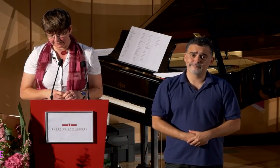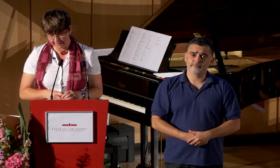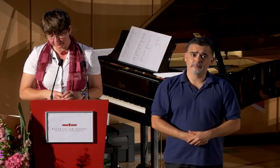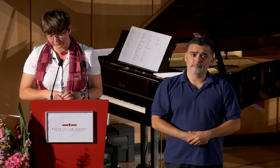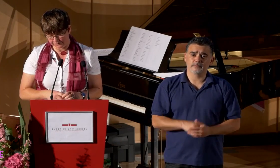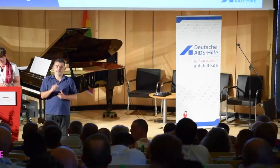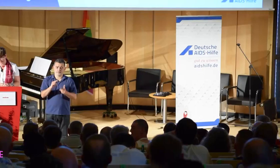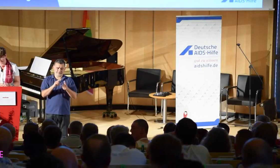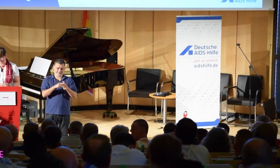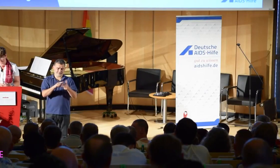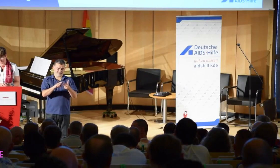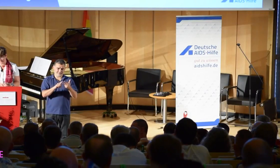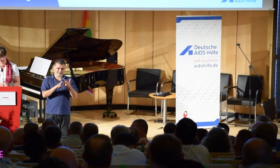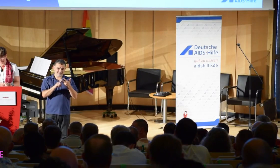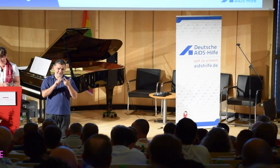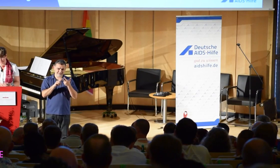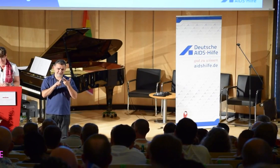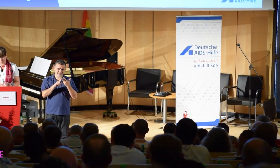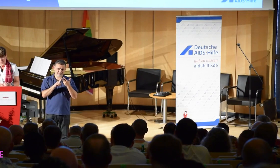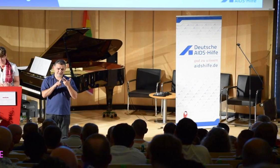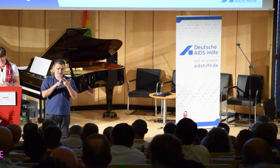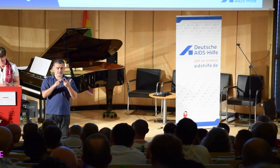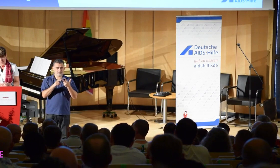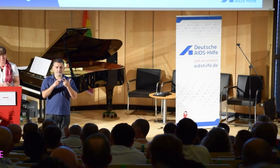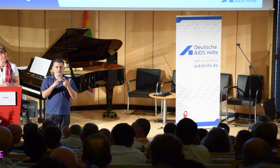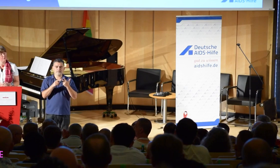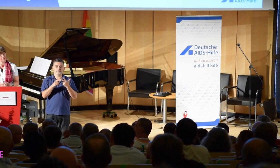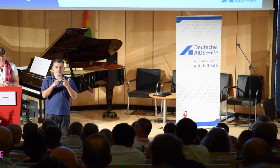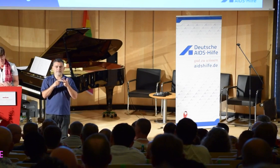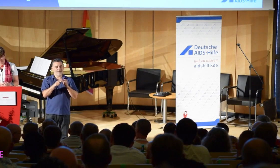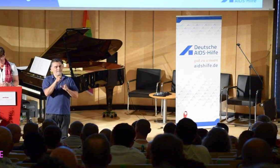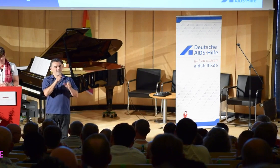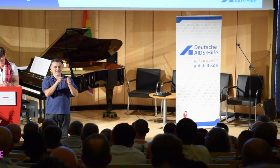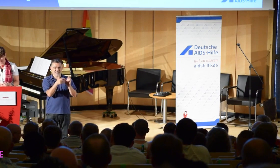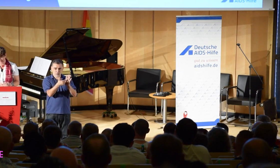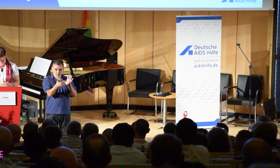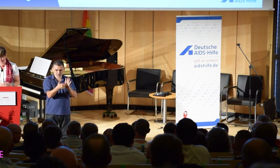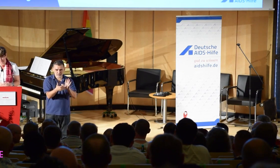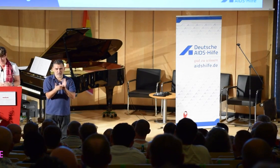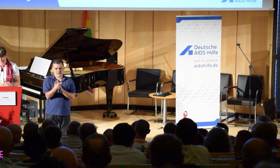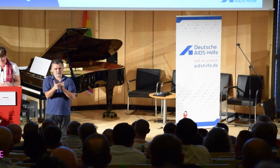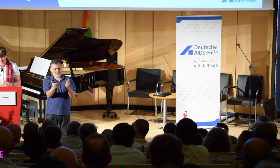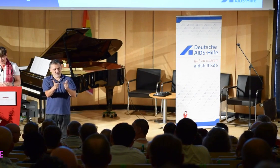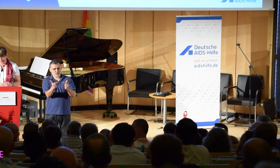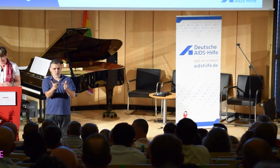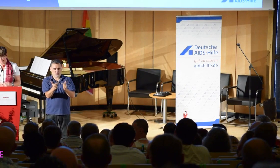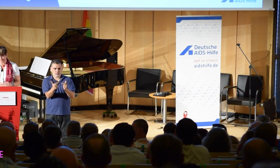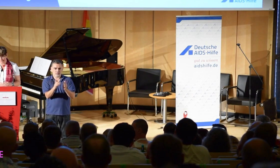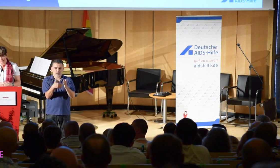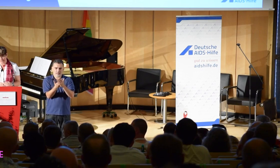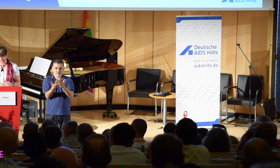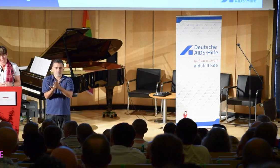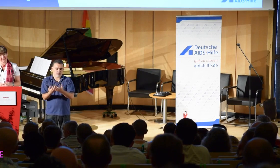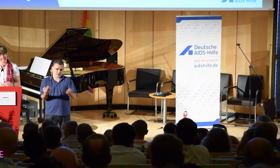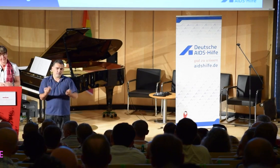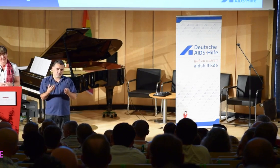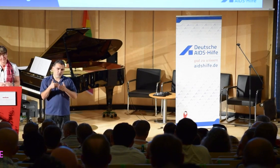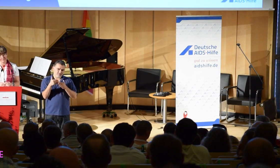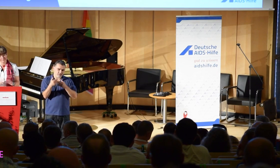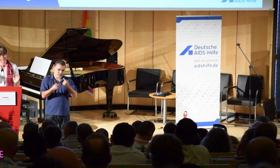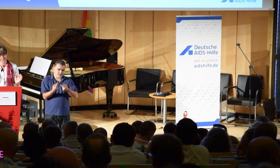Das dritte Handlungsfeld sind integrierte Präventionstest- und Versorgungsangebote weiterentwickeln. Da sind wir in